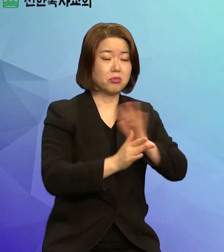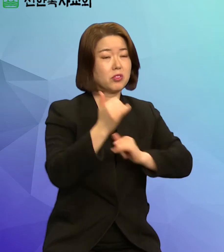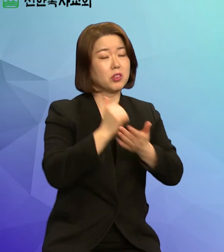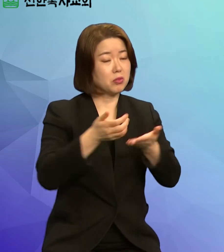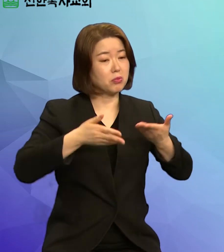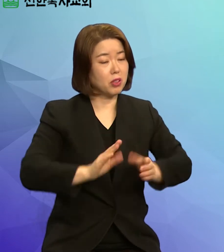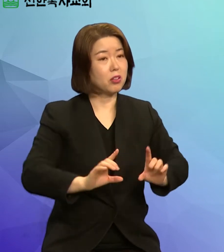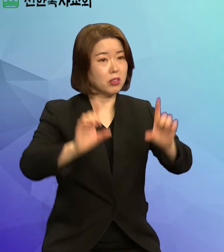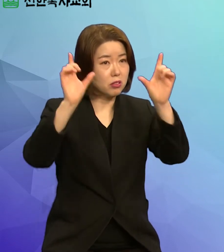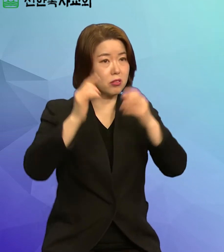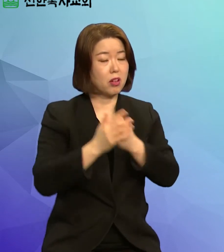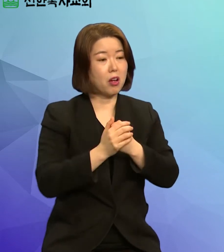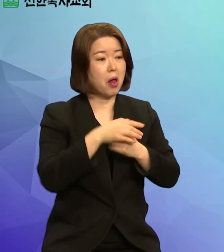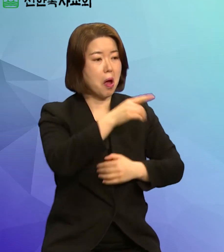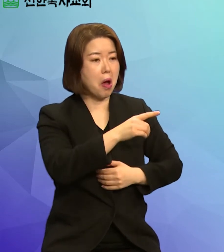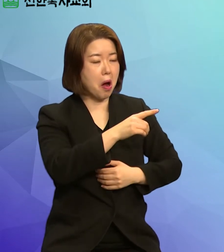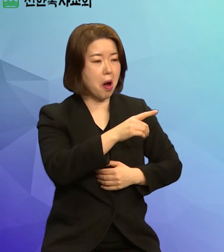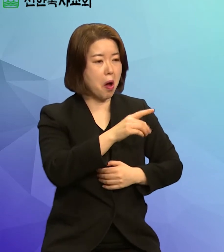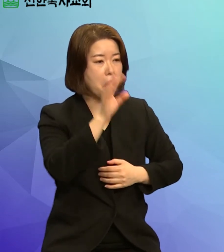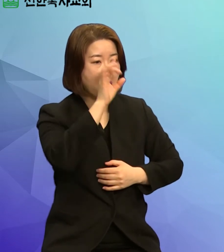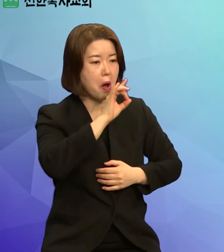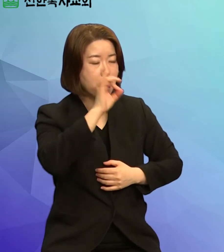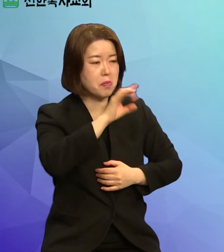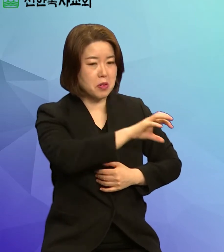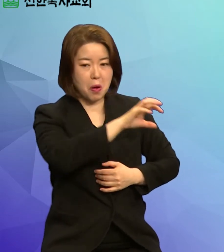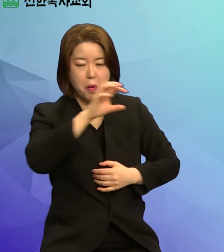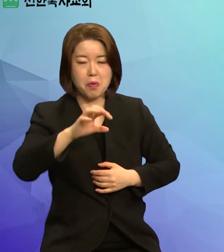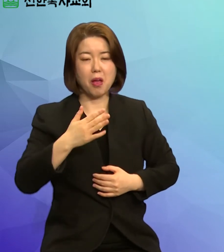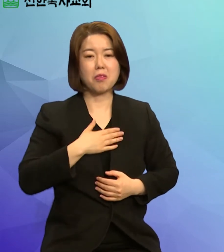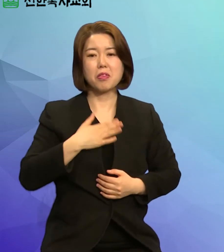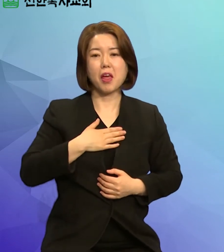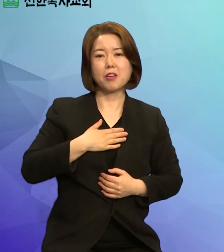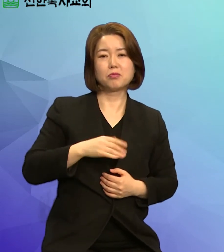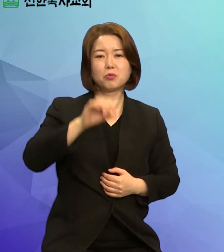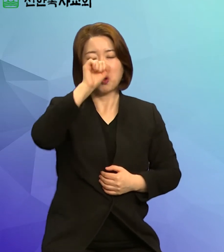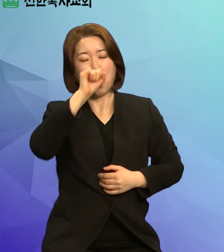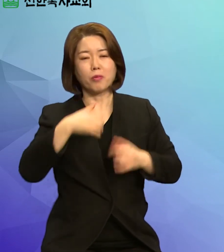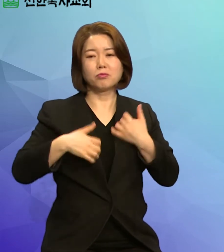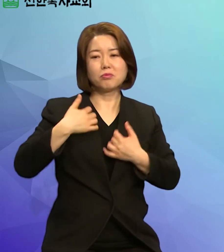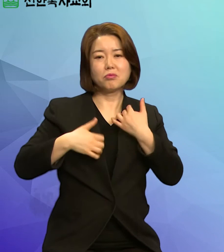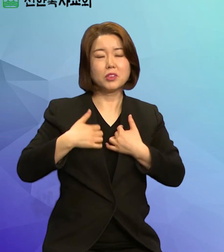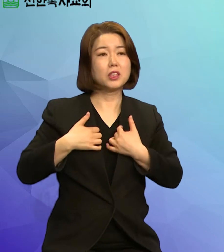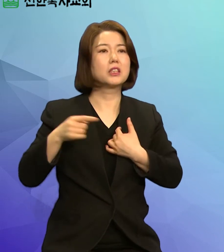날을 빌미 삼아 자기들이 좋은 일을 하는 사람들인 거죠.